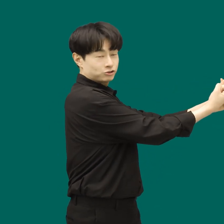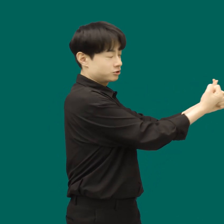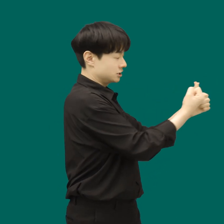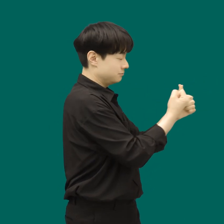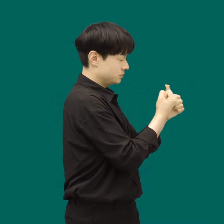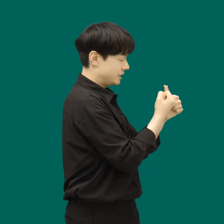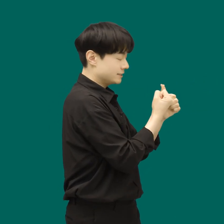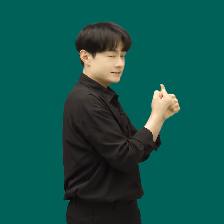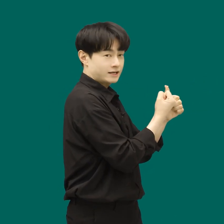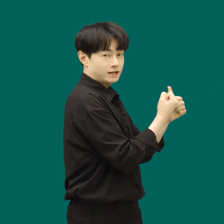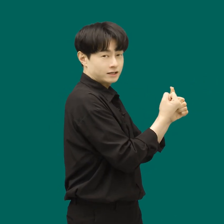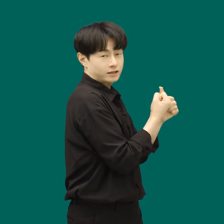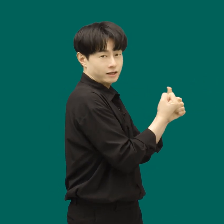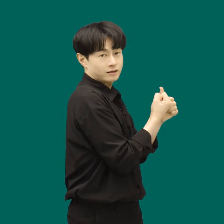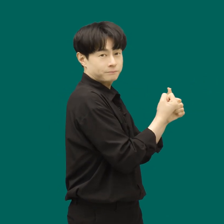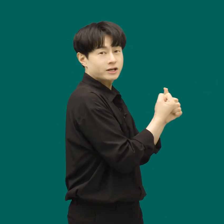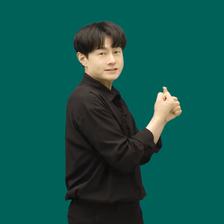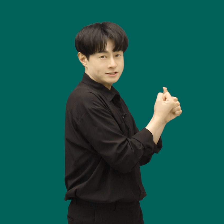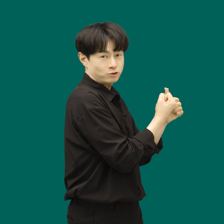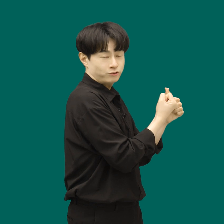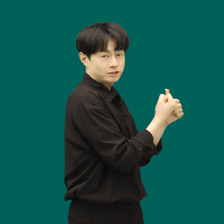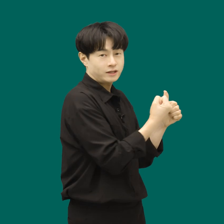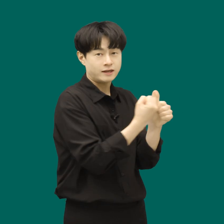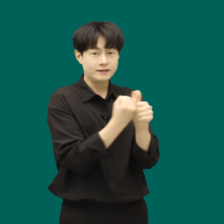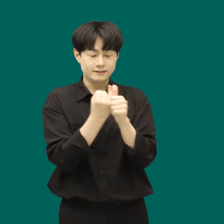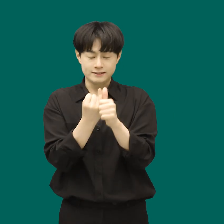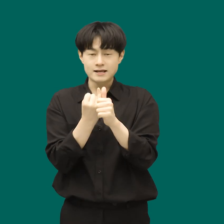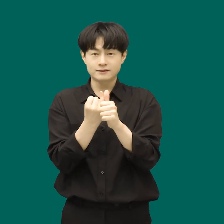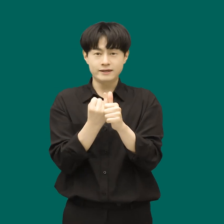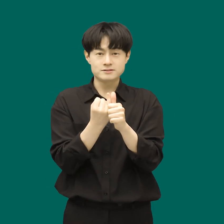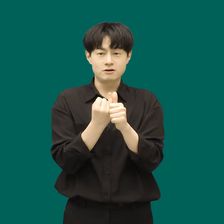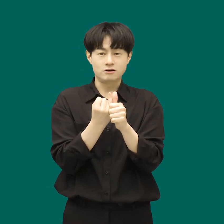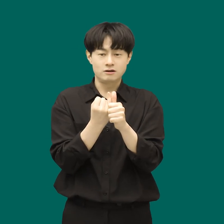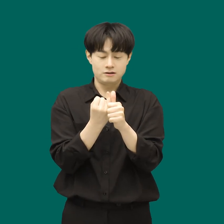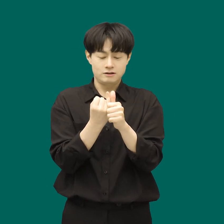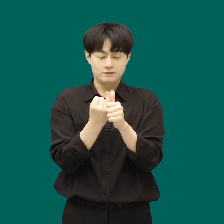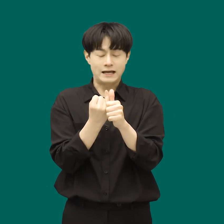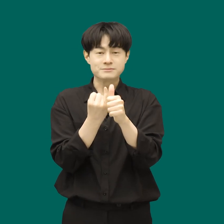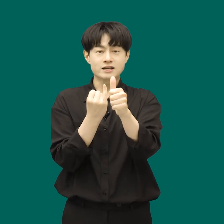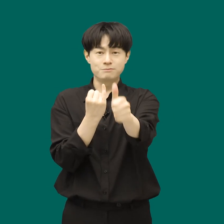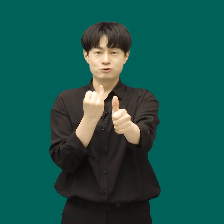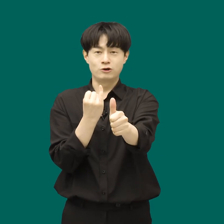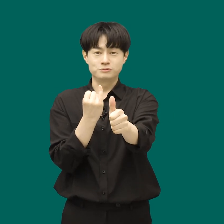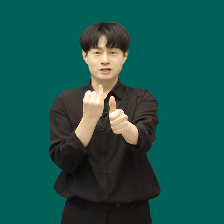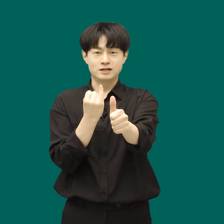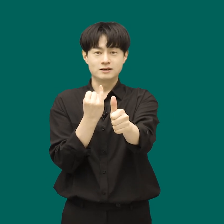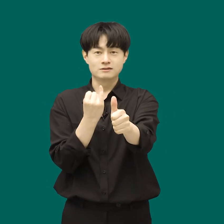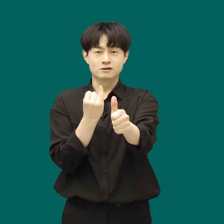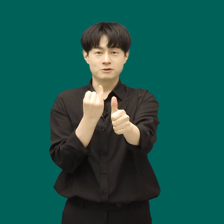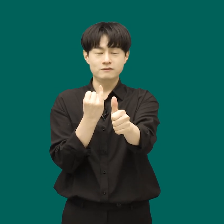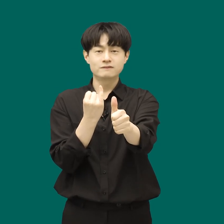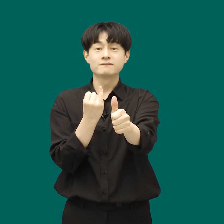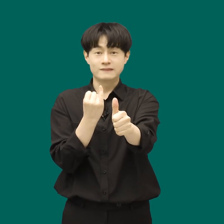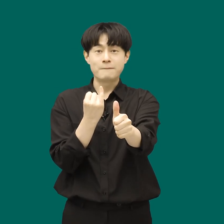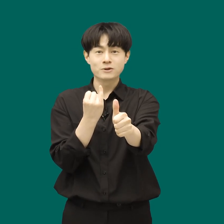지금. 살짝 제가 이렇게 편한 자세로 하고 있는데 이 상태에서 남자가 앞으로 나옵니다. 그러면